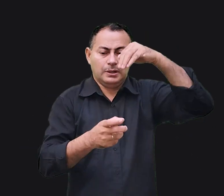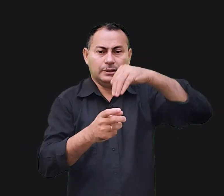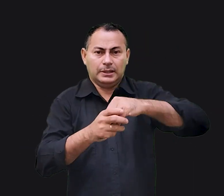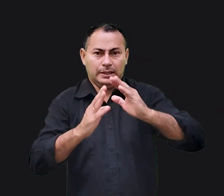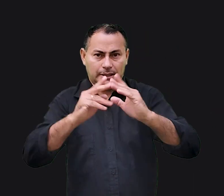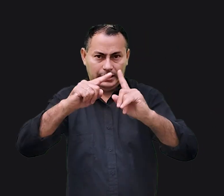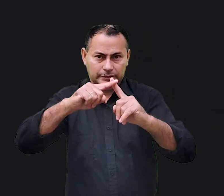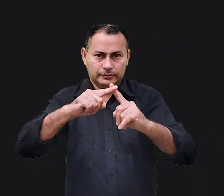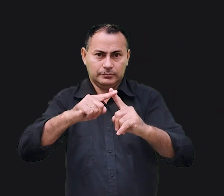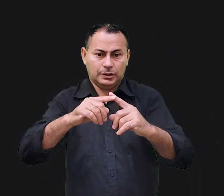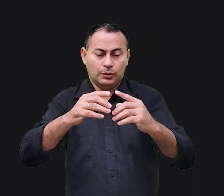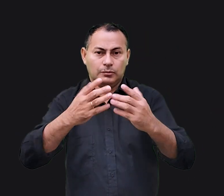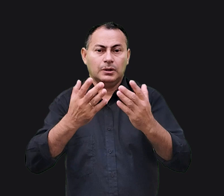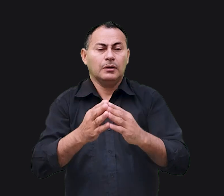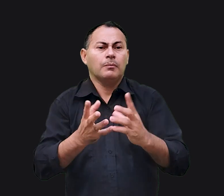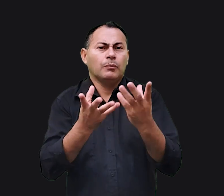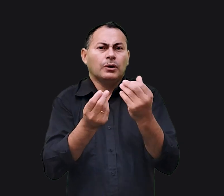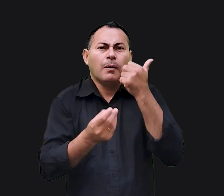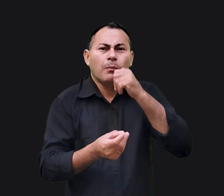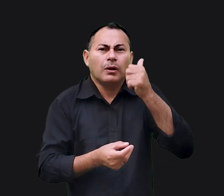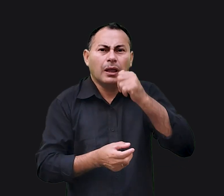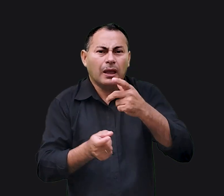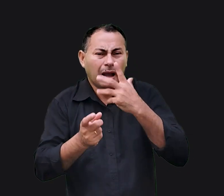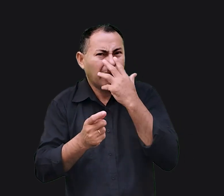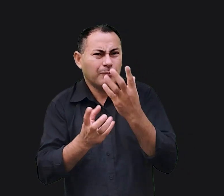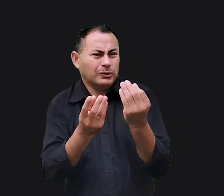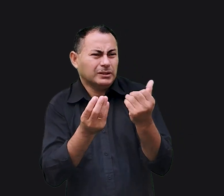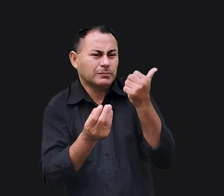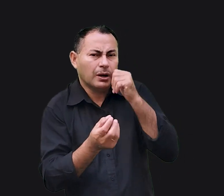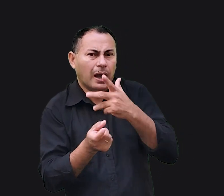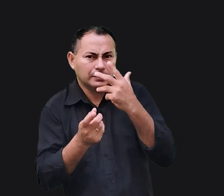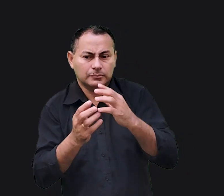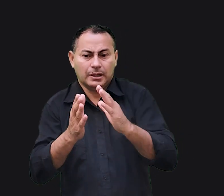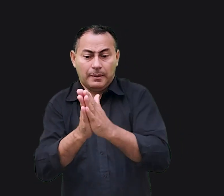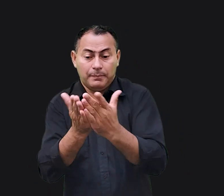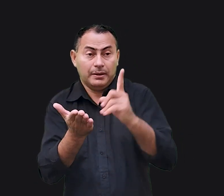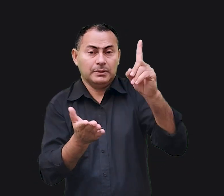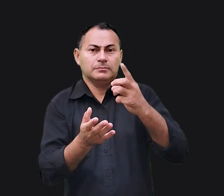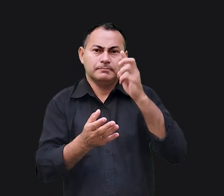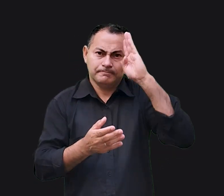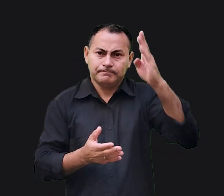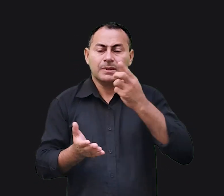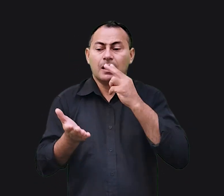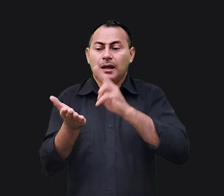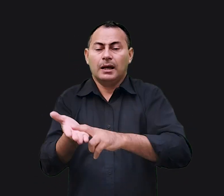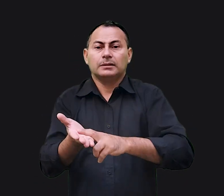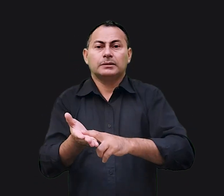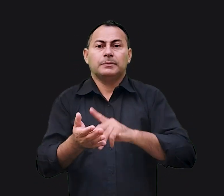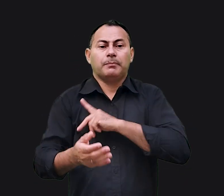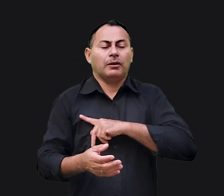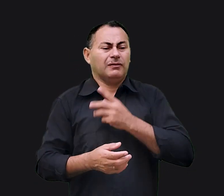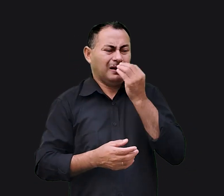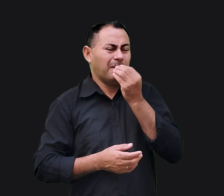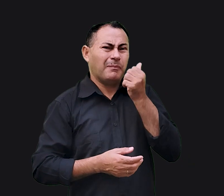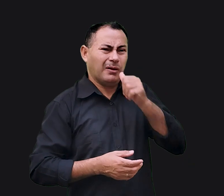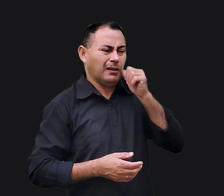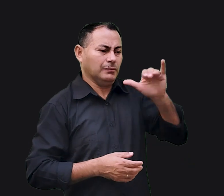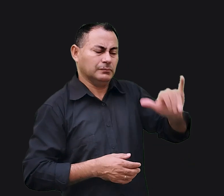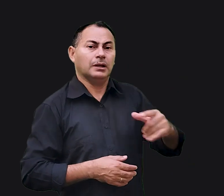Cristo. Muitas mulheres acham que a Bíblia, de forma geral, mas principalmente as cartas de Paulo, subestimam a mulher. Já tive a